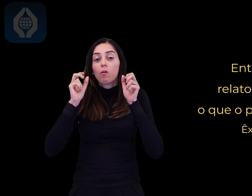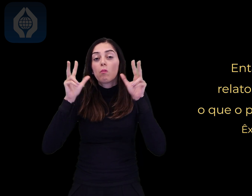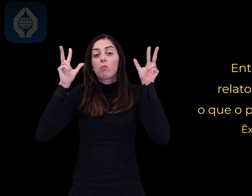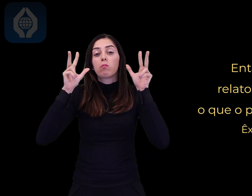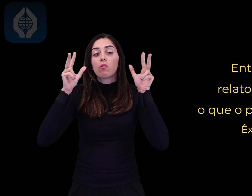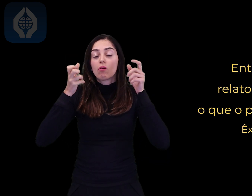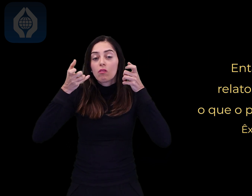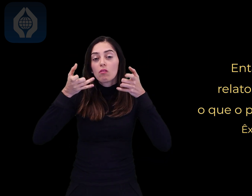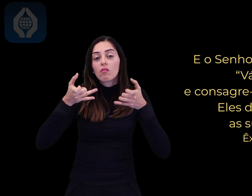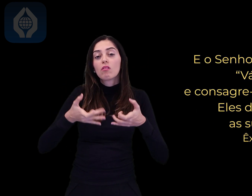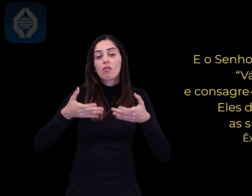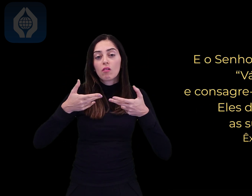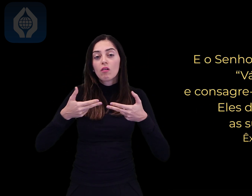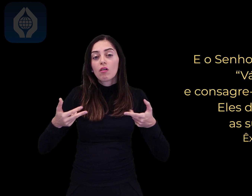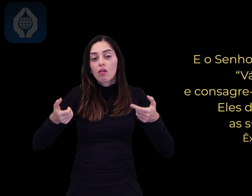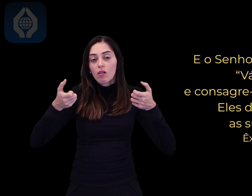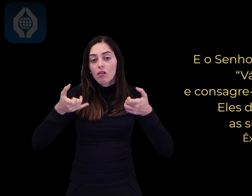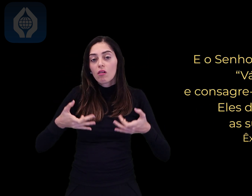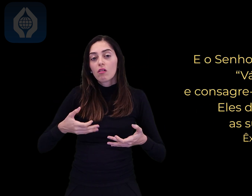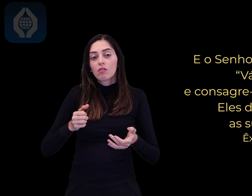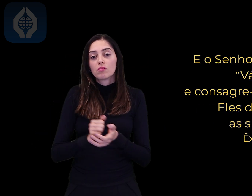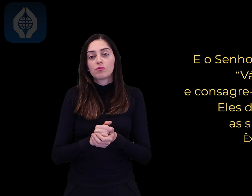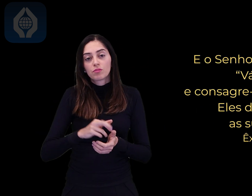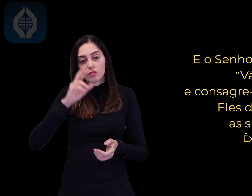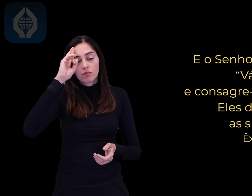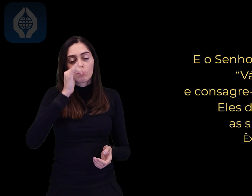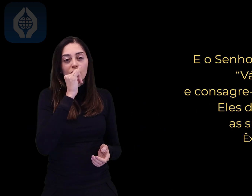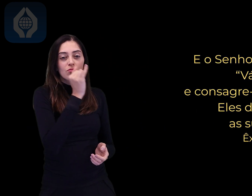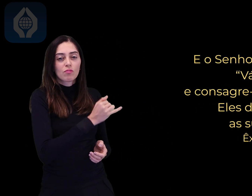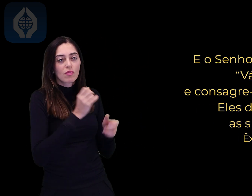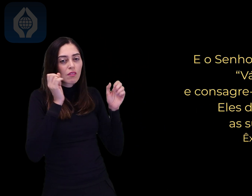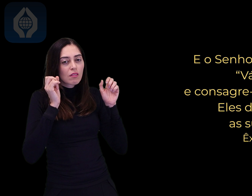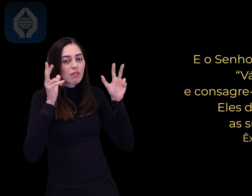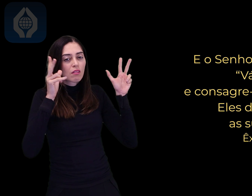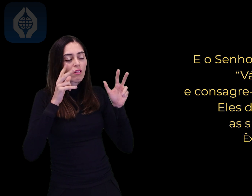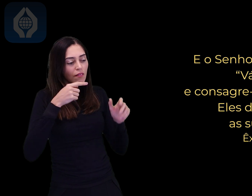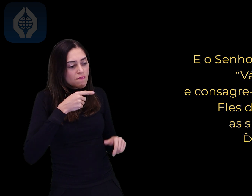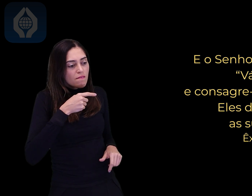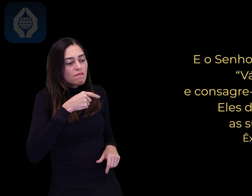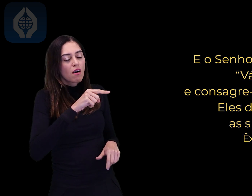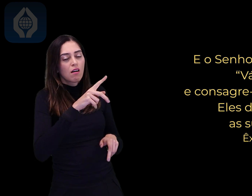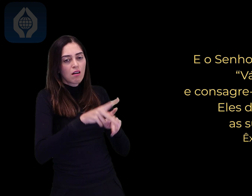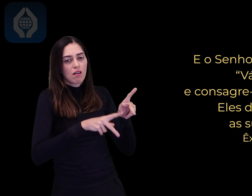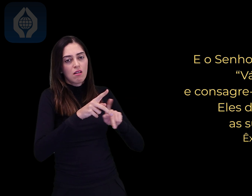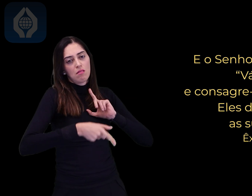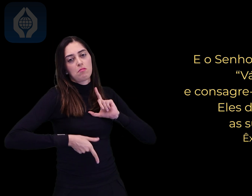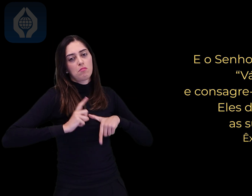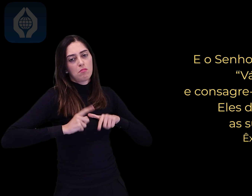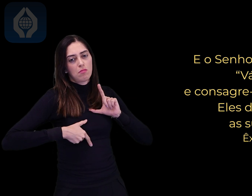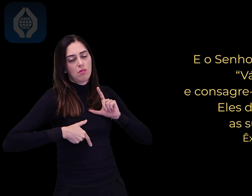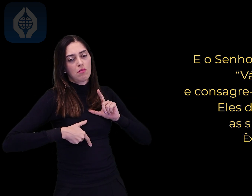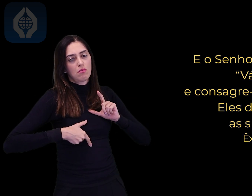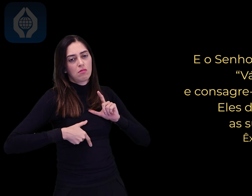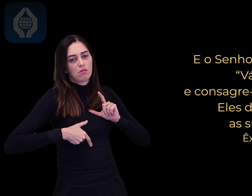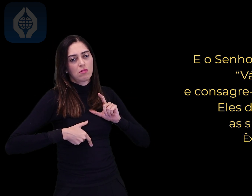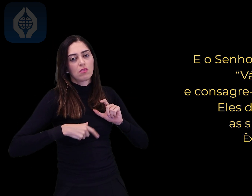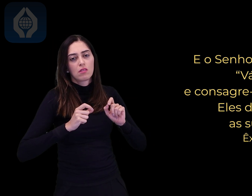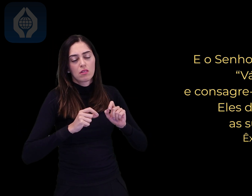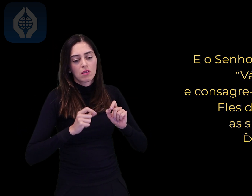Então Moisés relatou ao Senhor o que o povo lhe dissera, e o Senhor disse a Moisés: vá ao povo, consagre-o hoje e